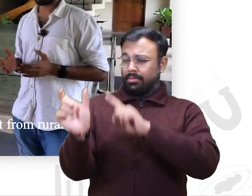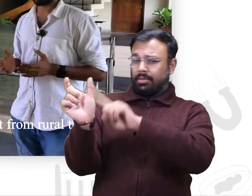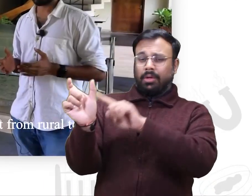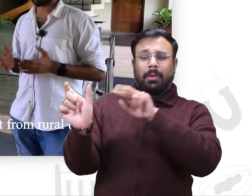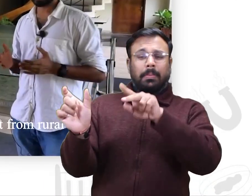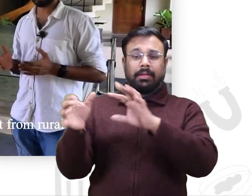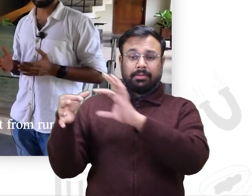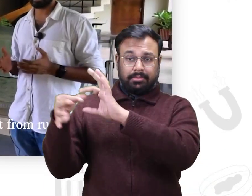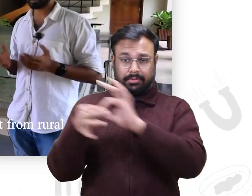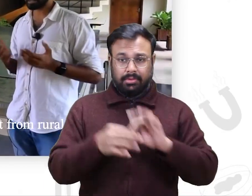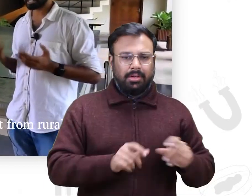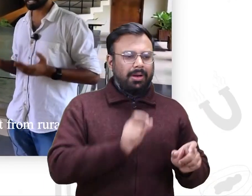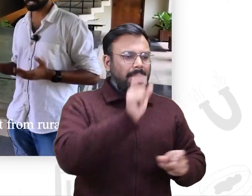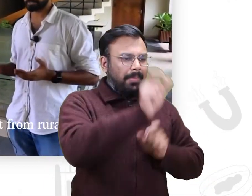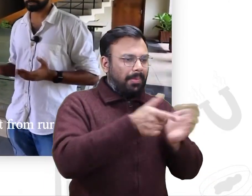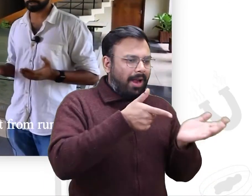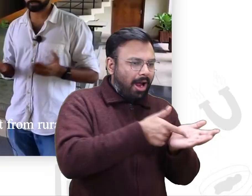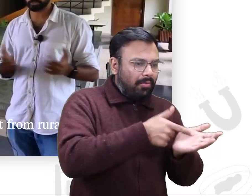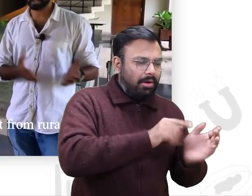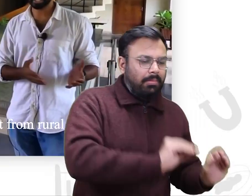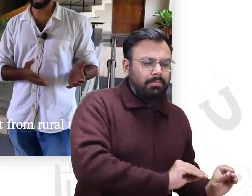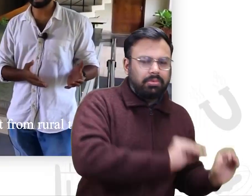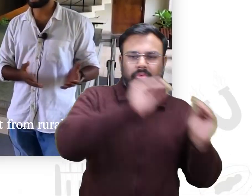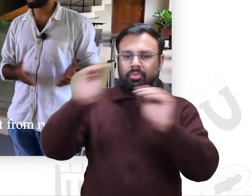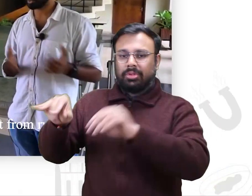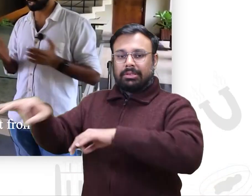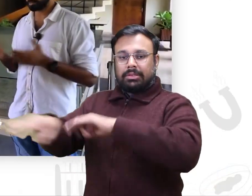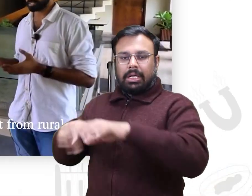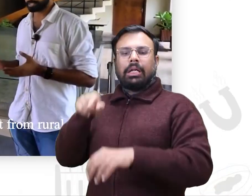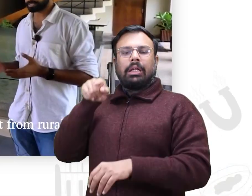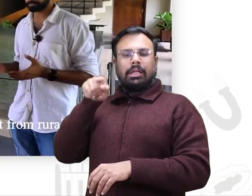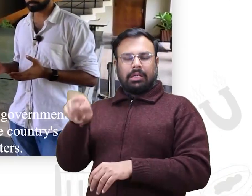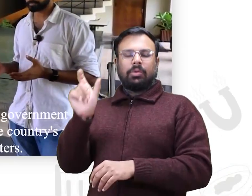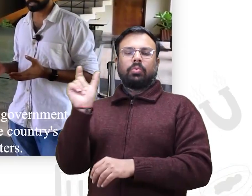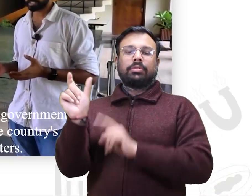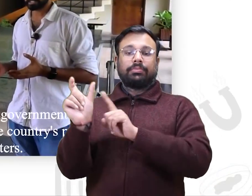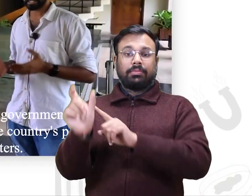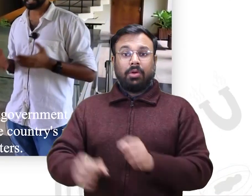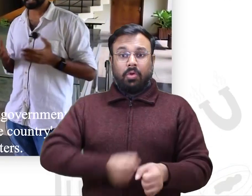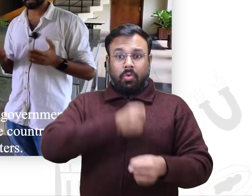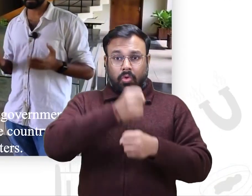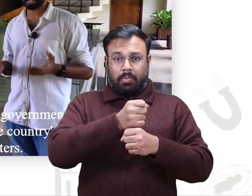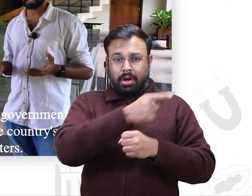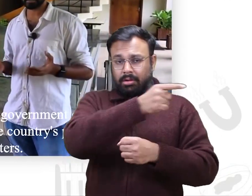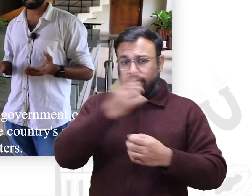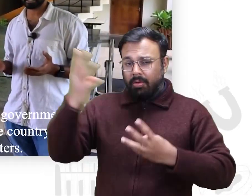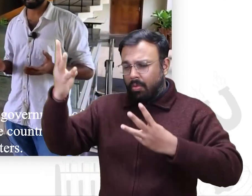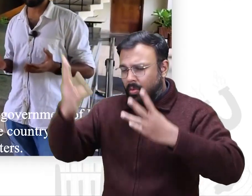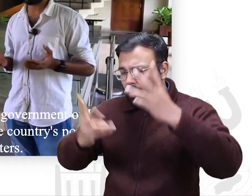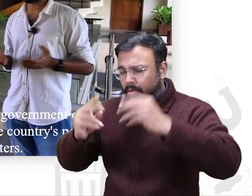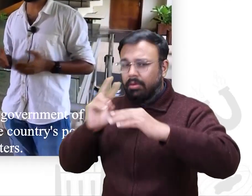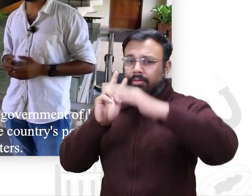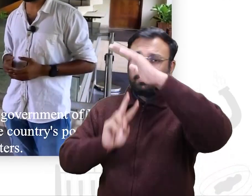Urbanization refers to the population shift from the rural areas to urban areas. The S12 Planning